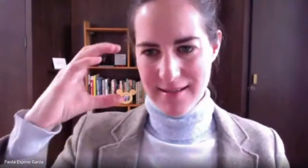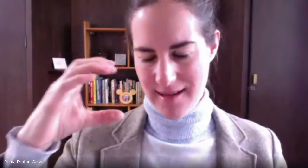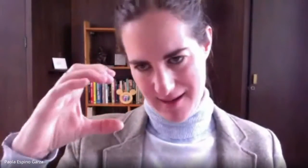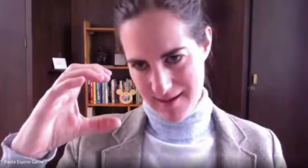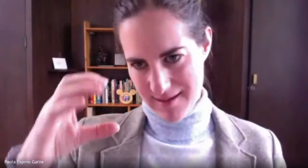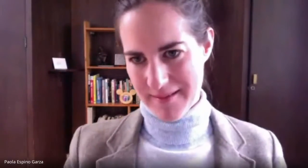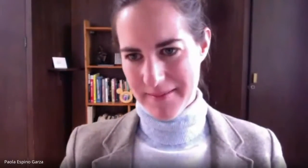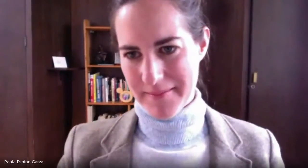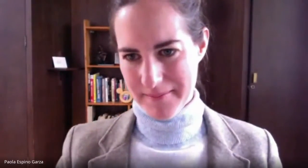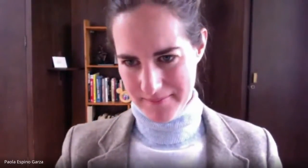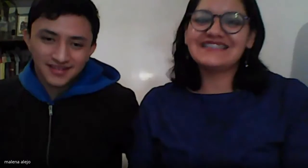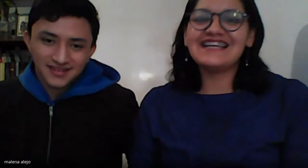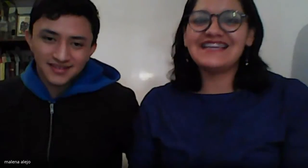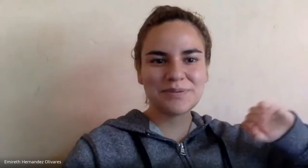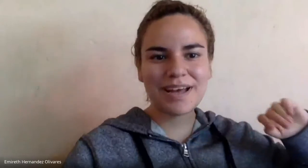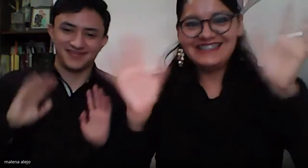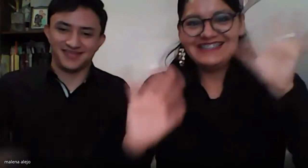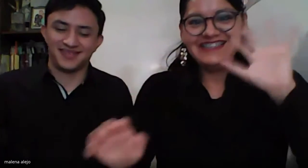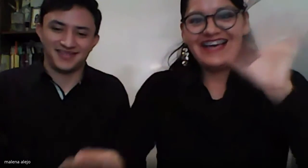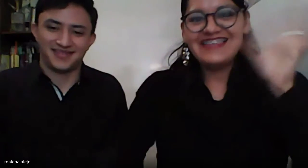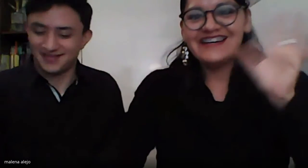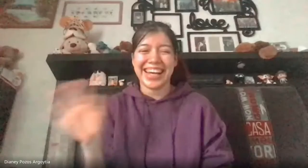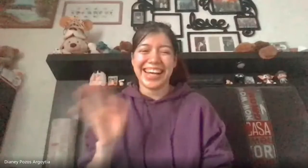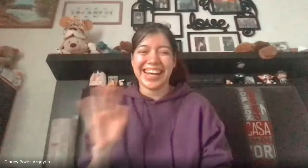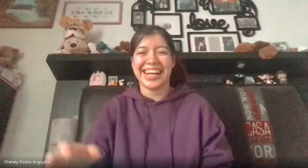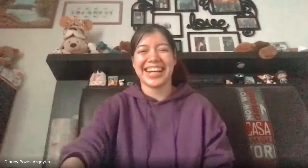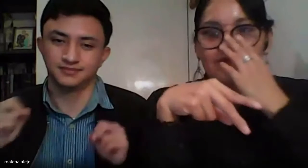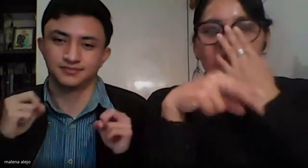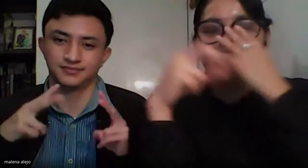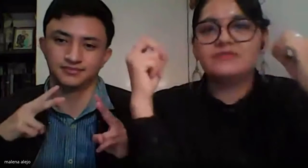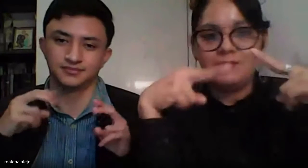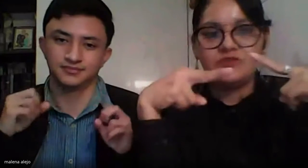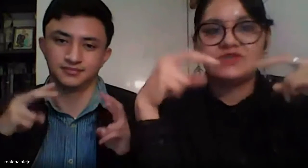SEC. Ah, muchas gracias. Bye. Adiós, bye. Nos vemos.